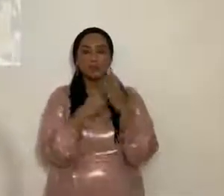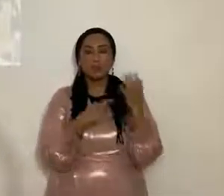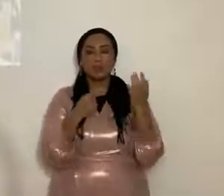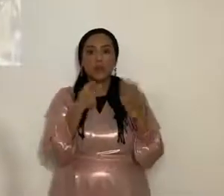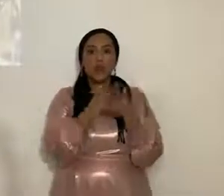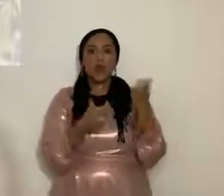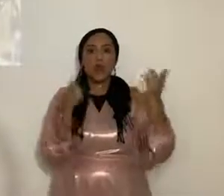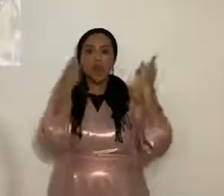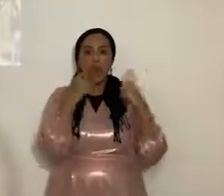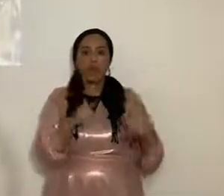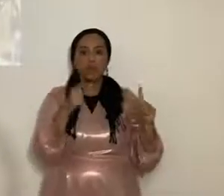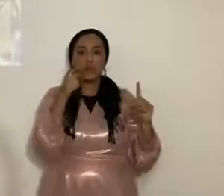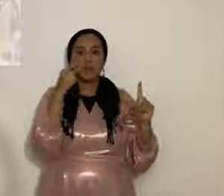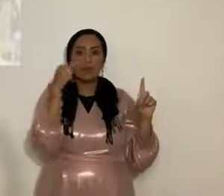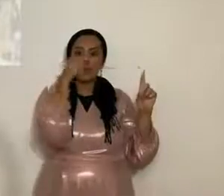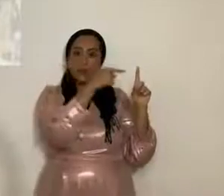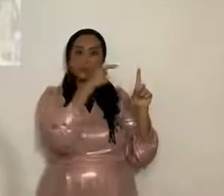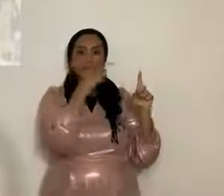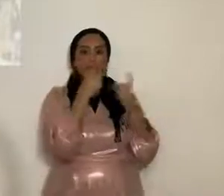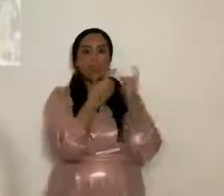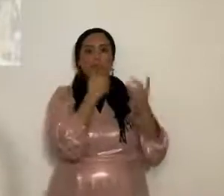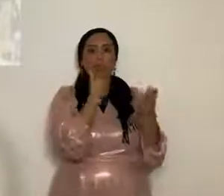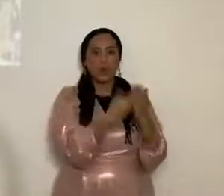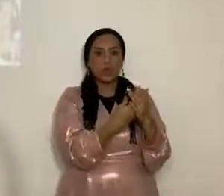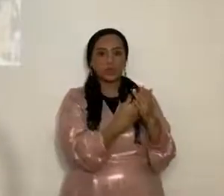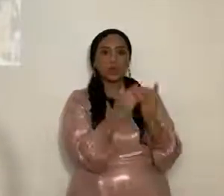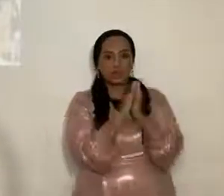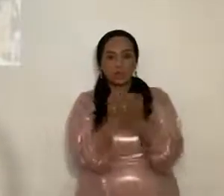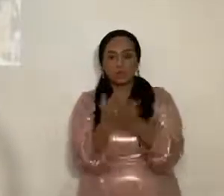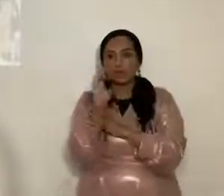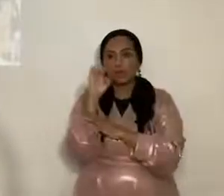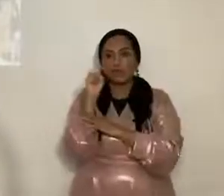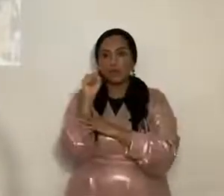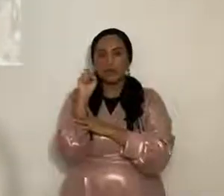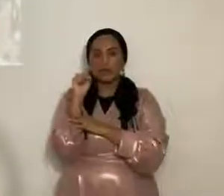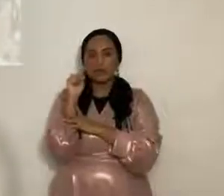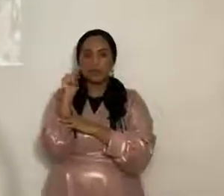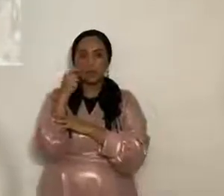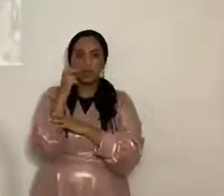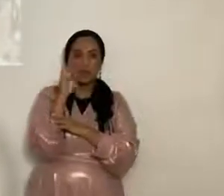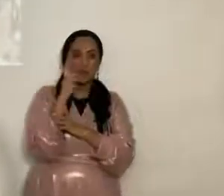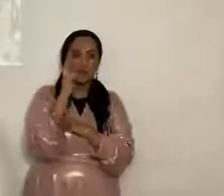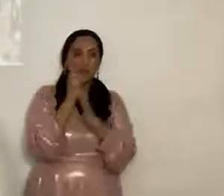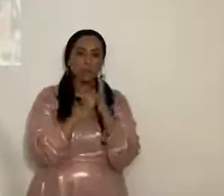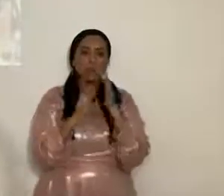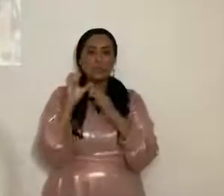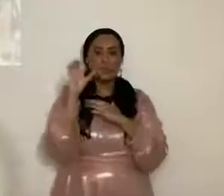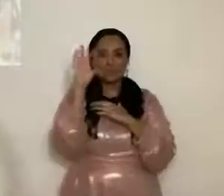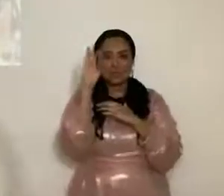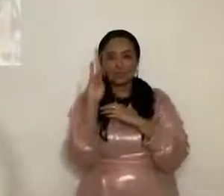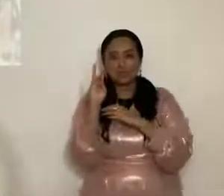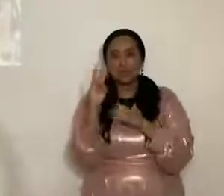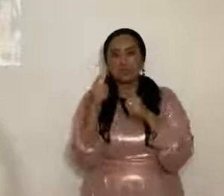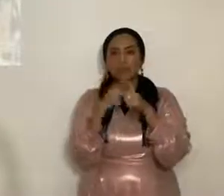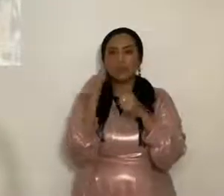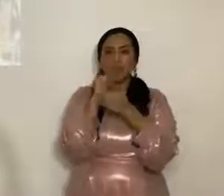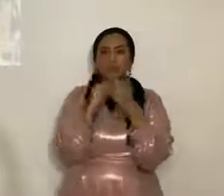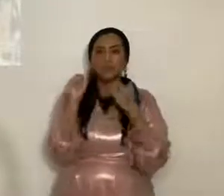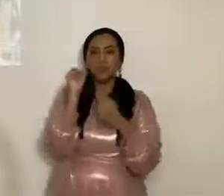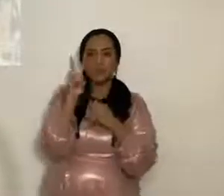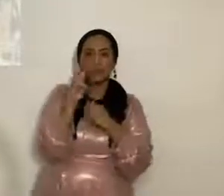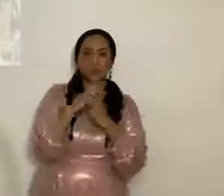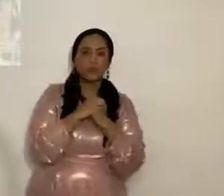de actuar correctamente? Vamos a verlo aquí mismo, en el libro de Esther, capítulo 6, vamos a ver primero el verso